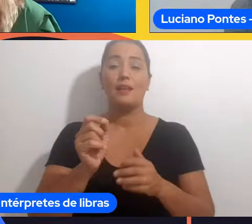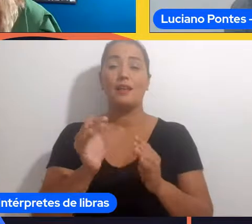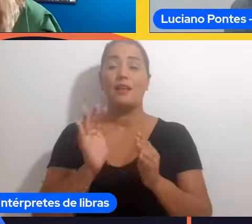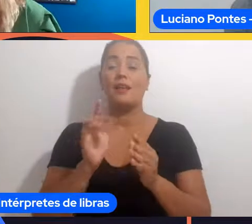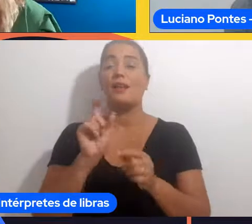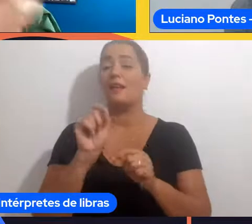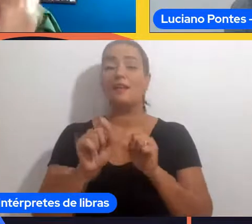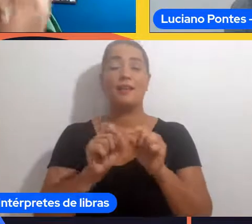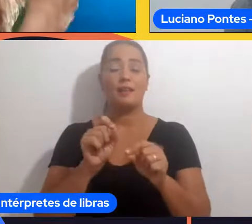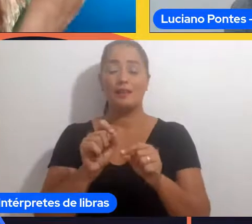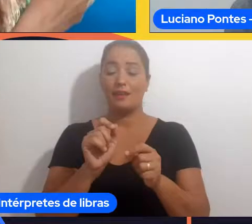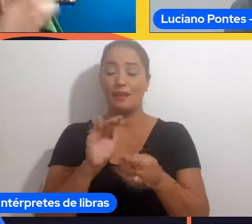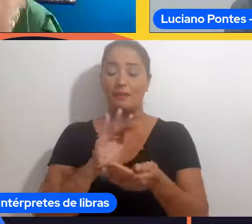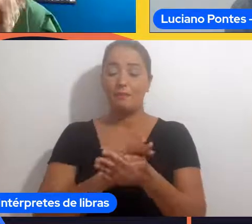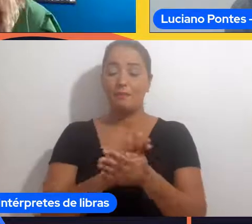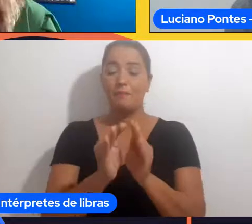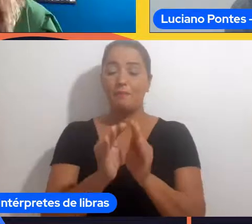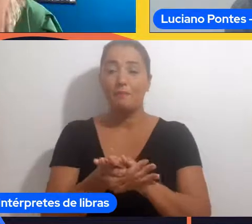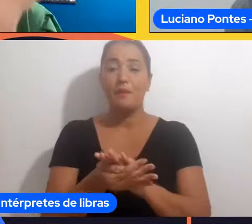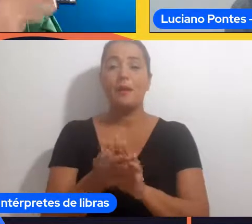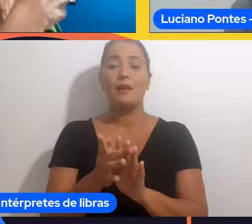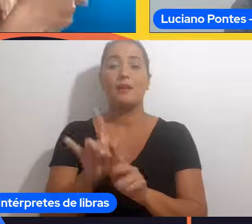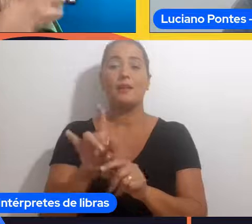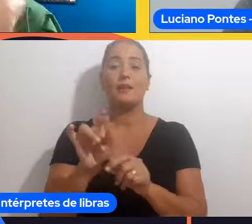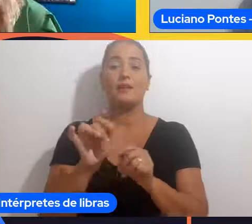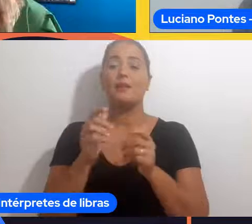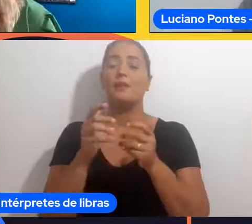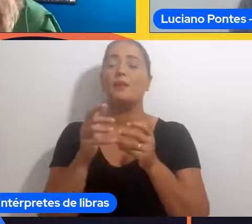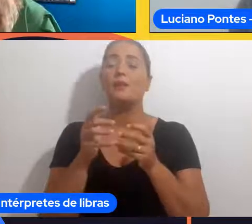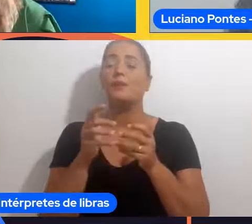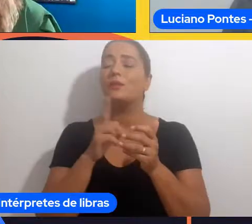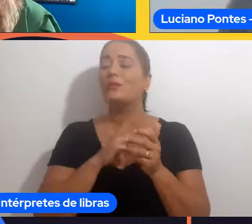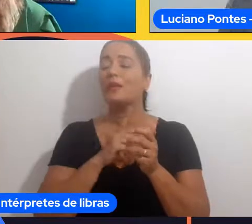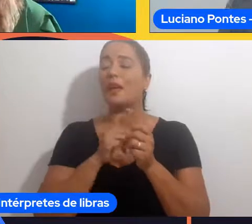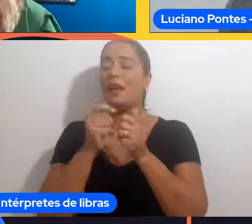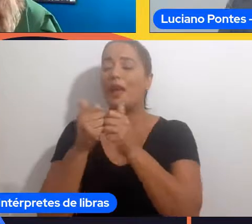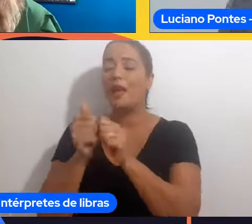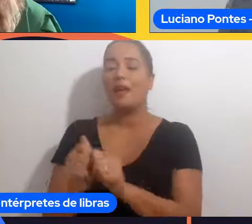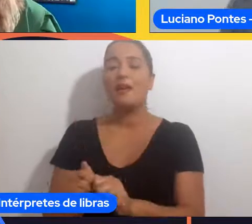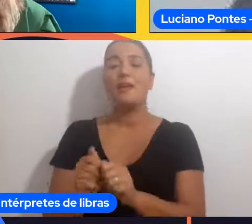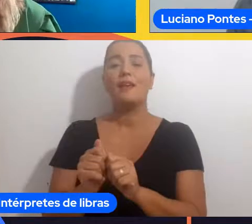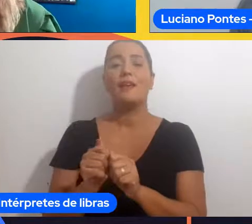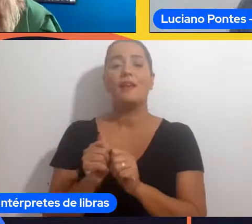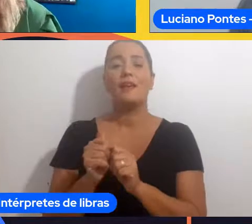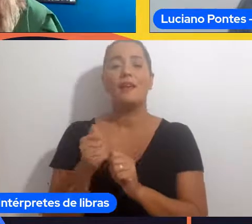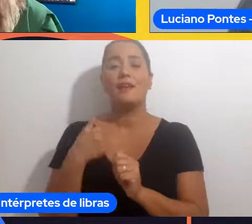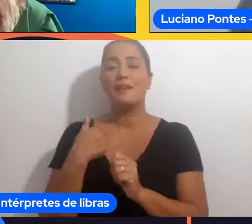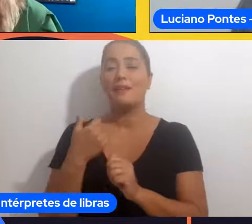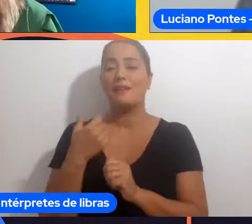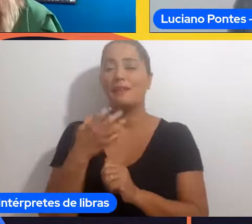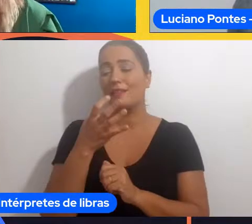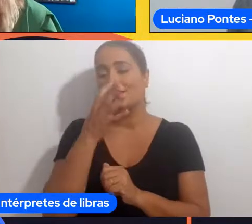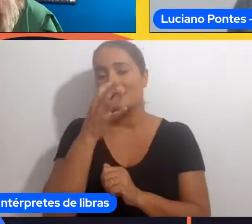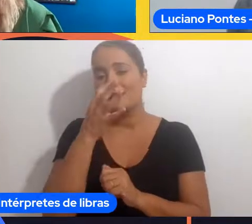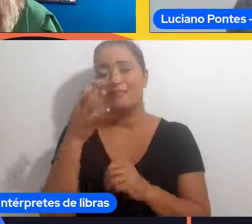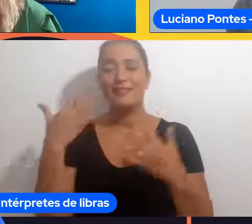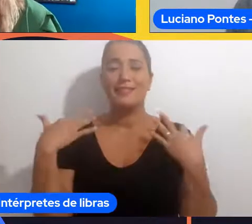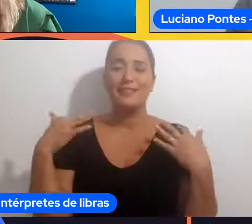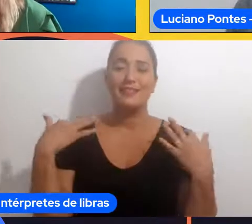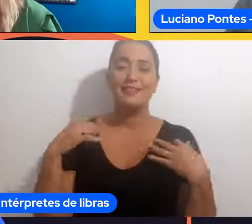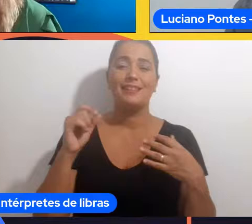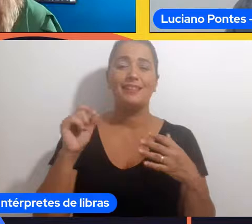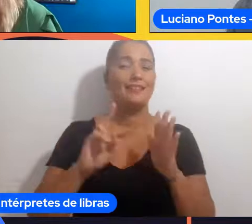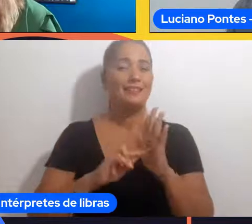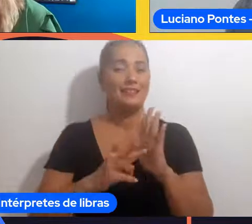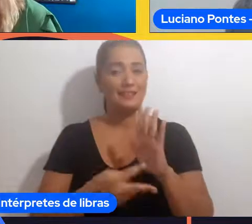importante, mas era o resto das obras que eu tinha quando eu veraneava. E o significado e as marcas